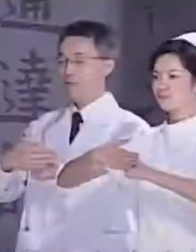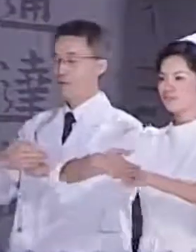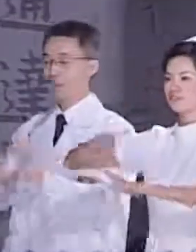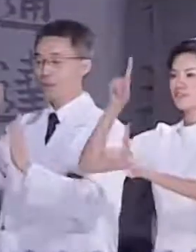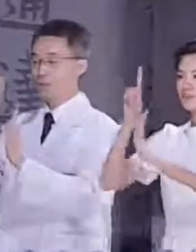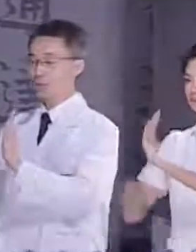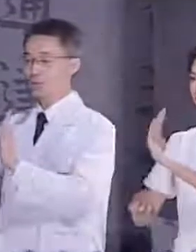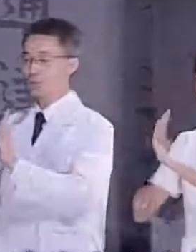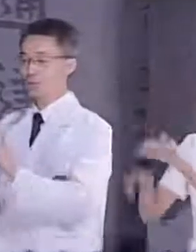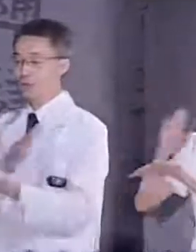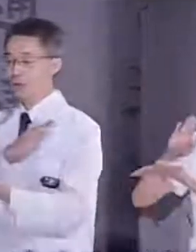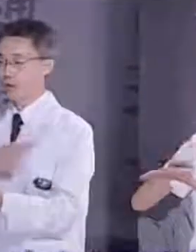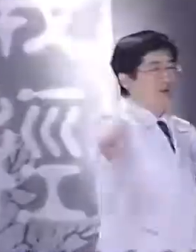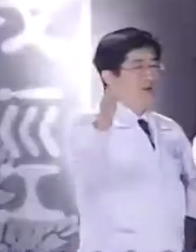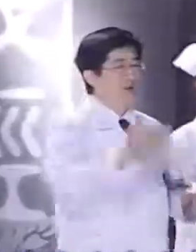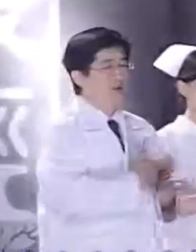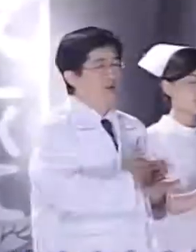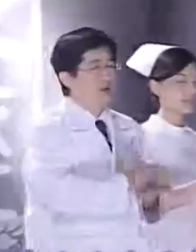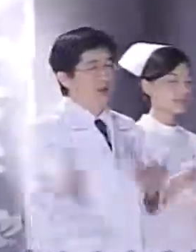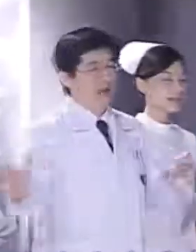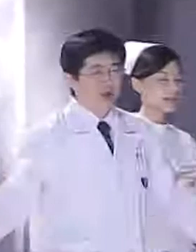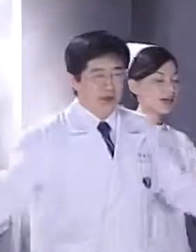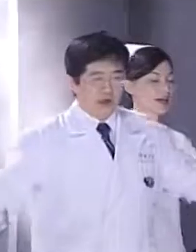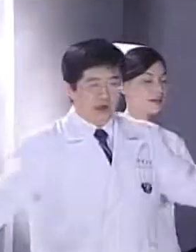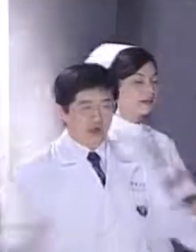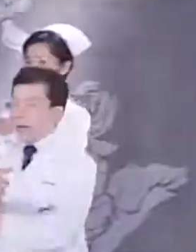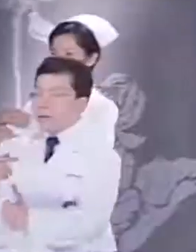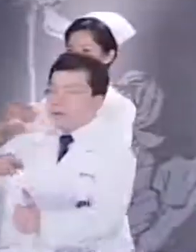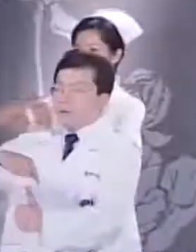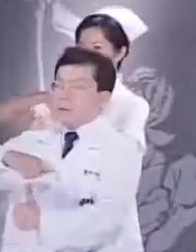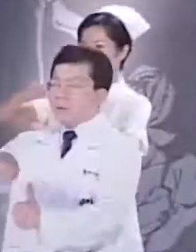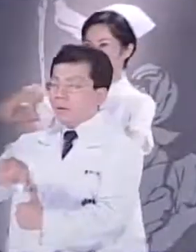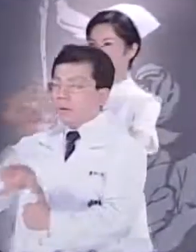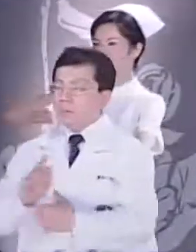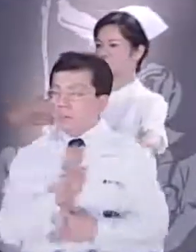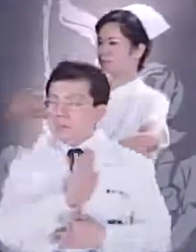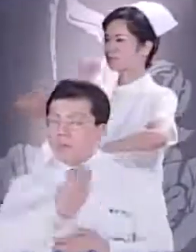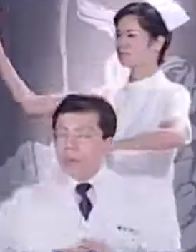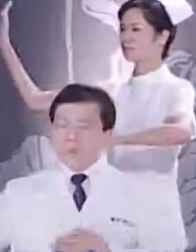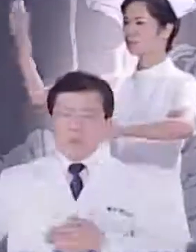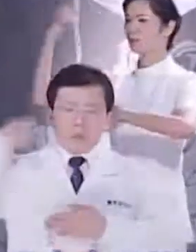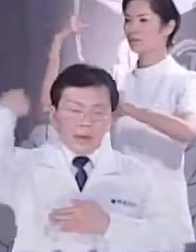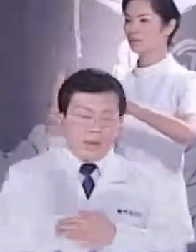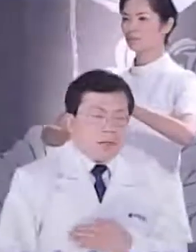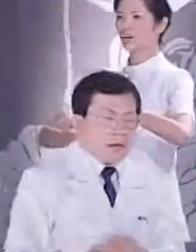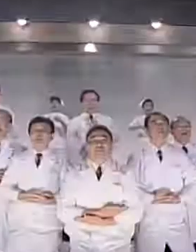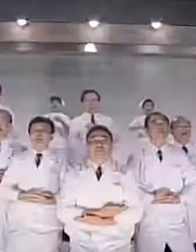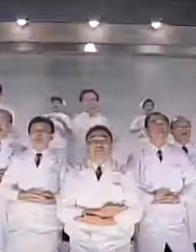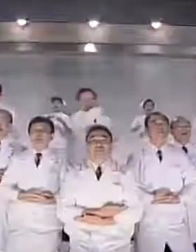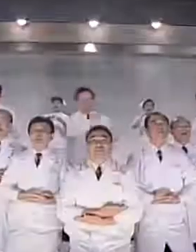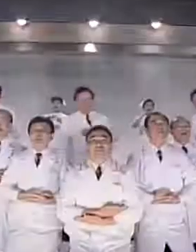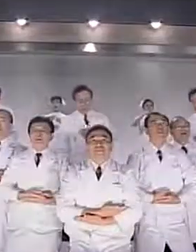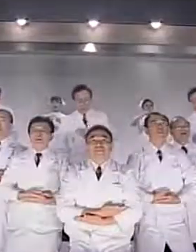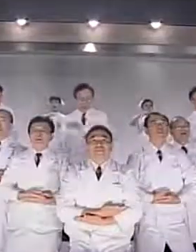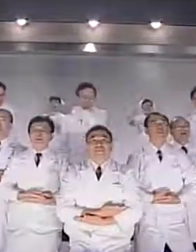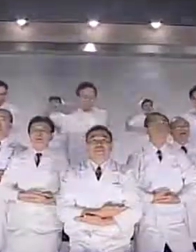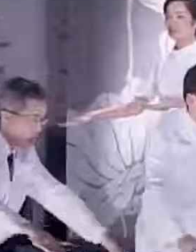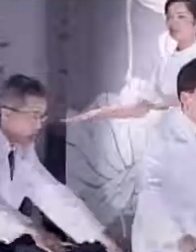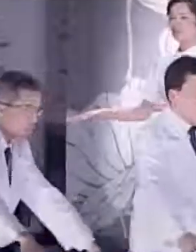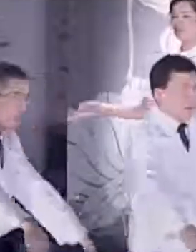奉持诸佛清净戒，乃至是名不悲伤，过人道